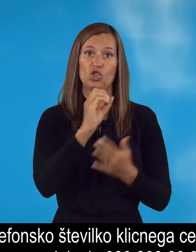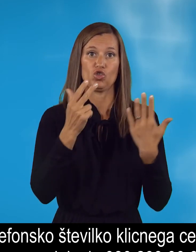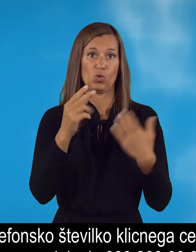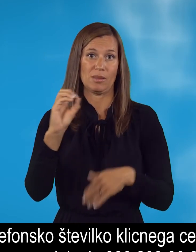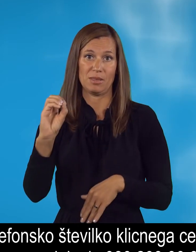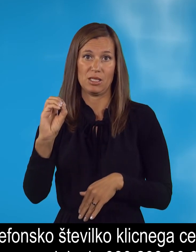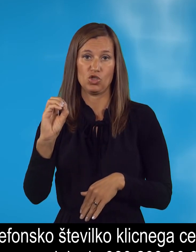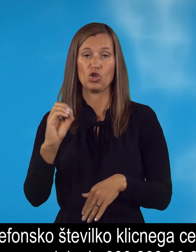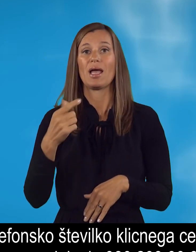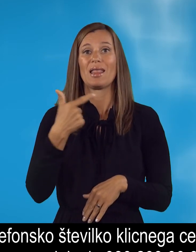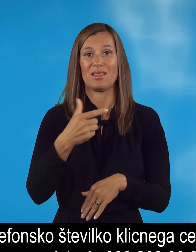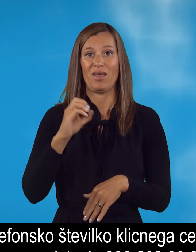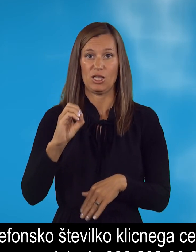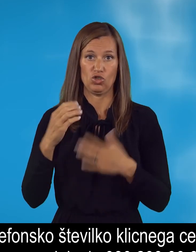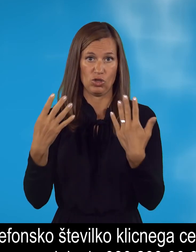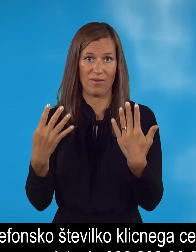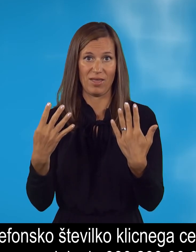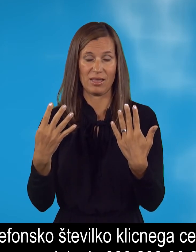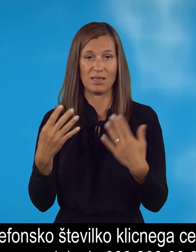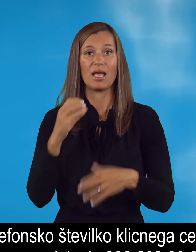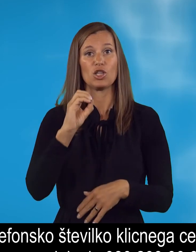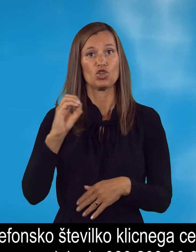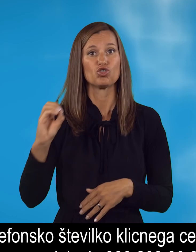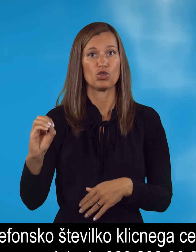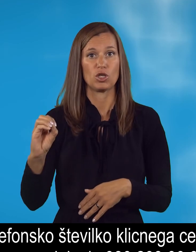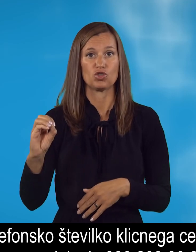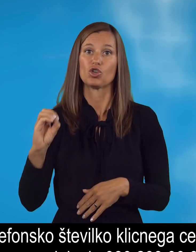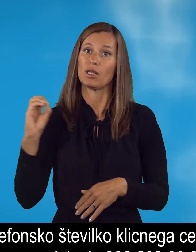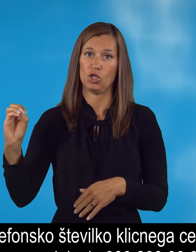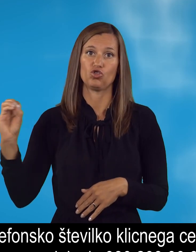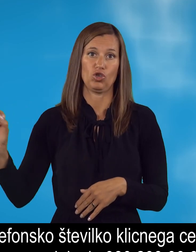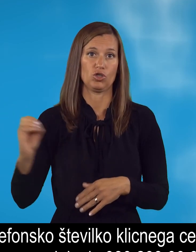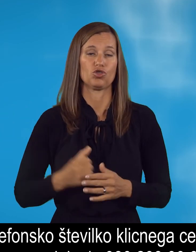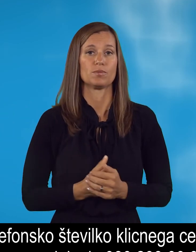080 209 0000.